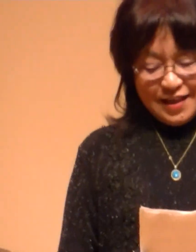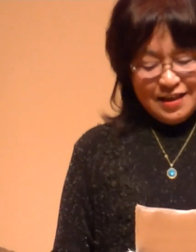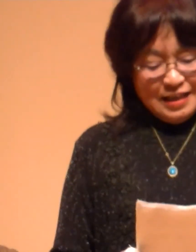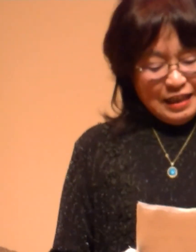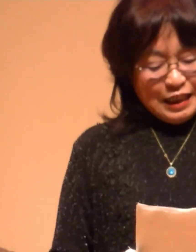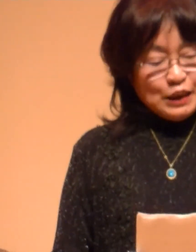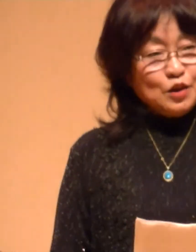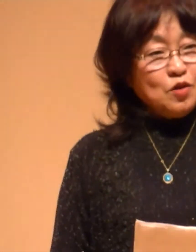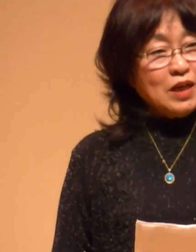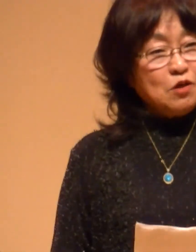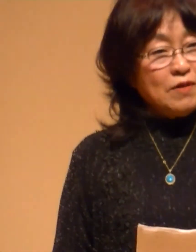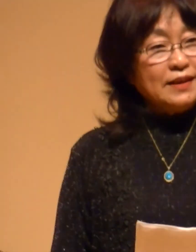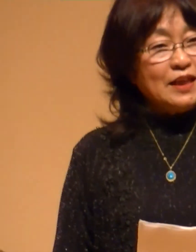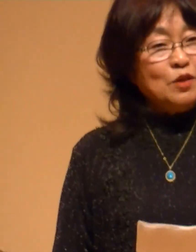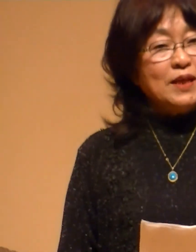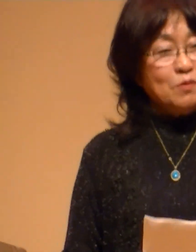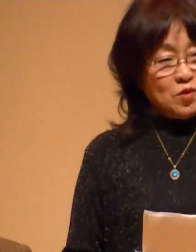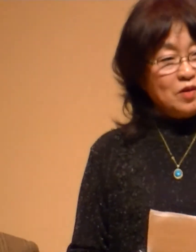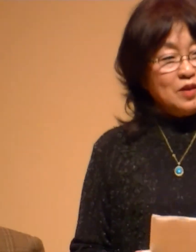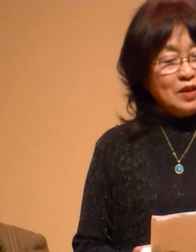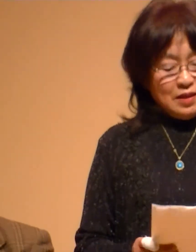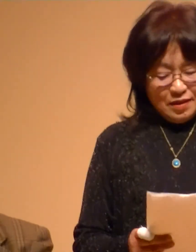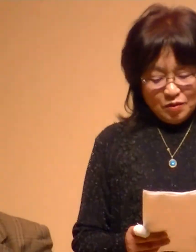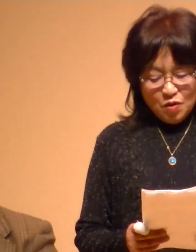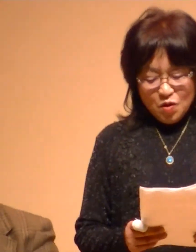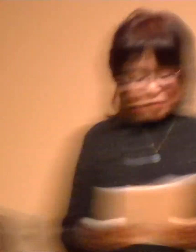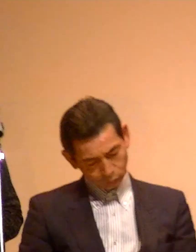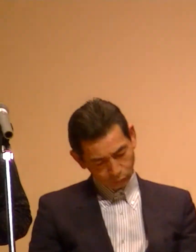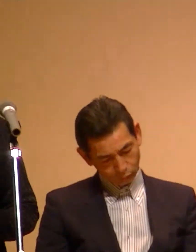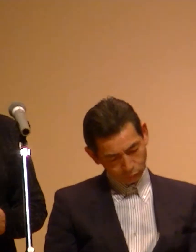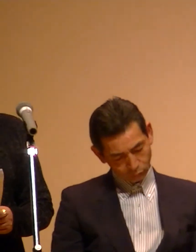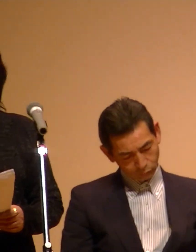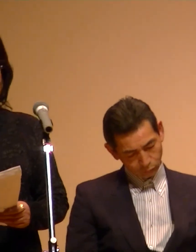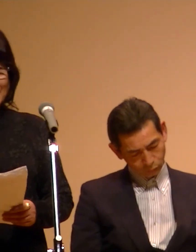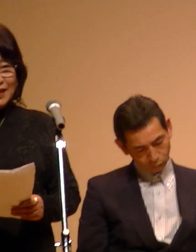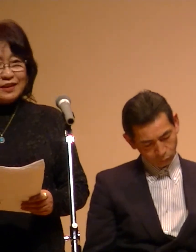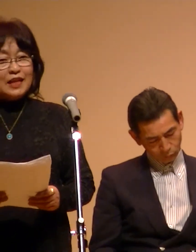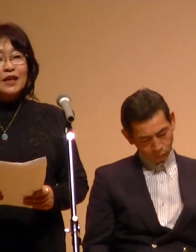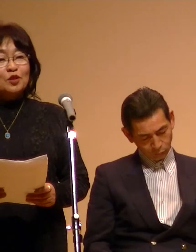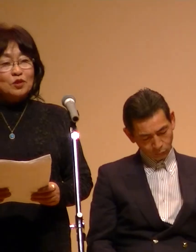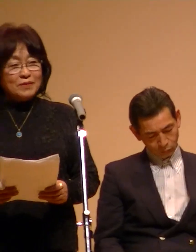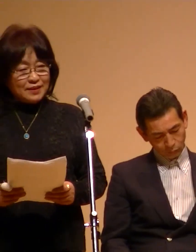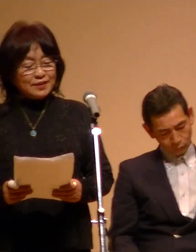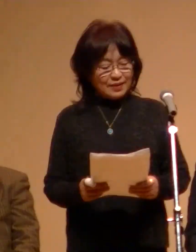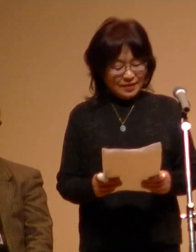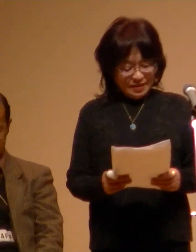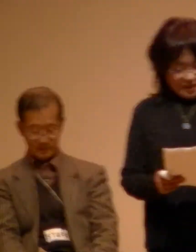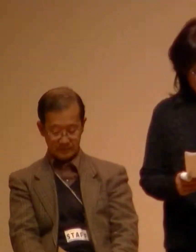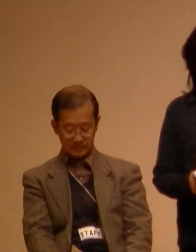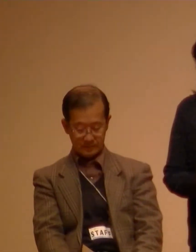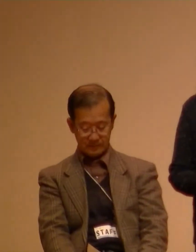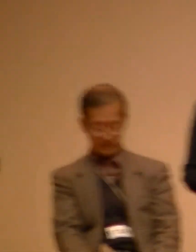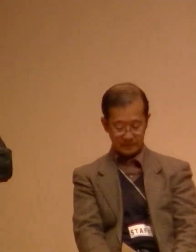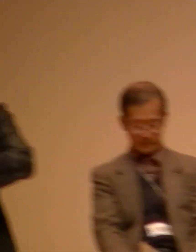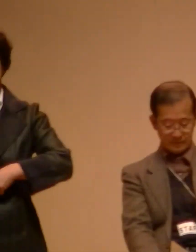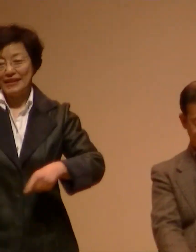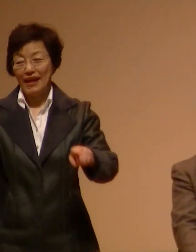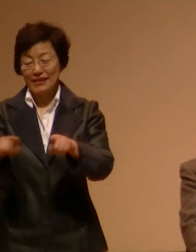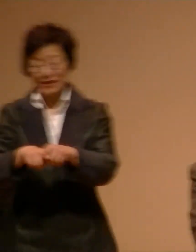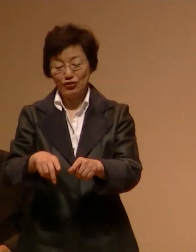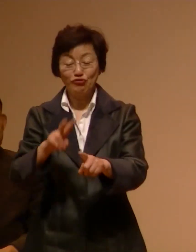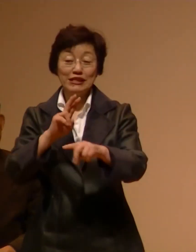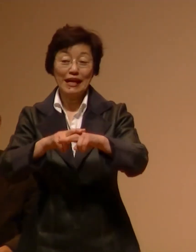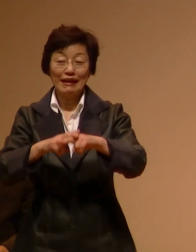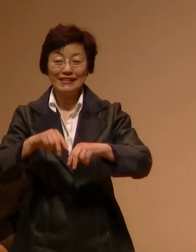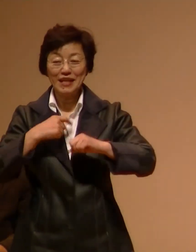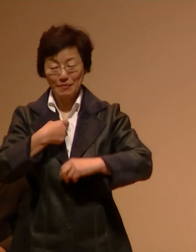ってくれて、活動が終わった今でも東北支援ボランティアにつながっております。一番初